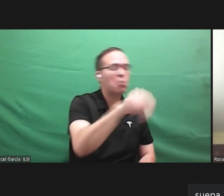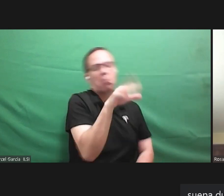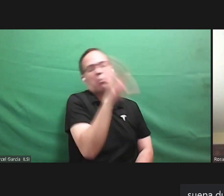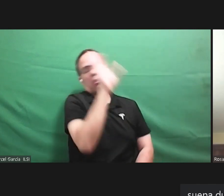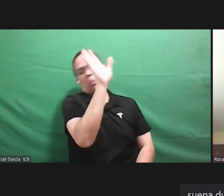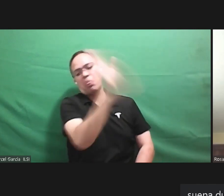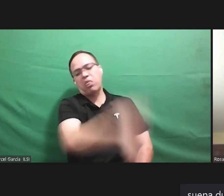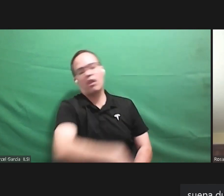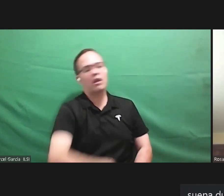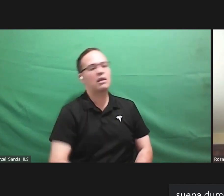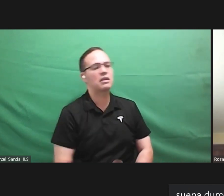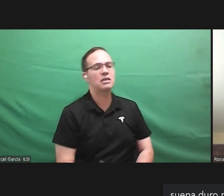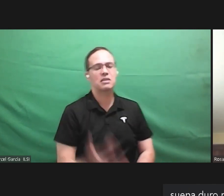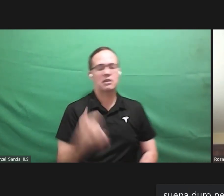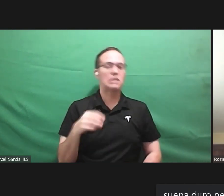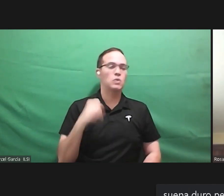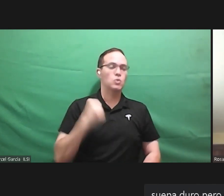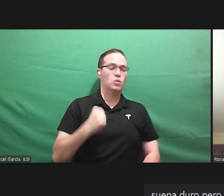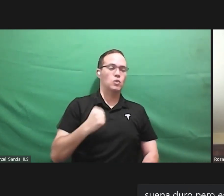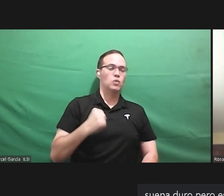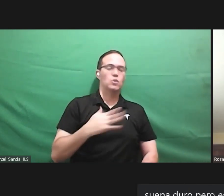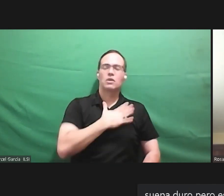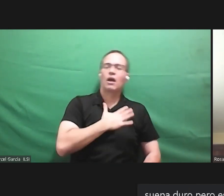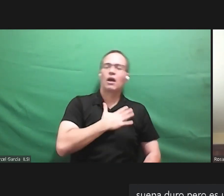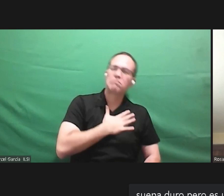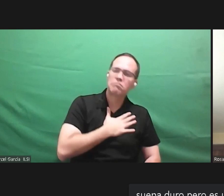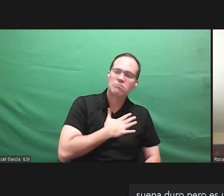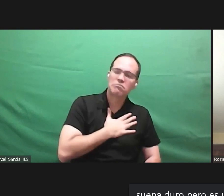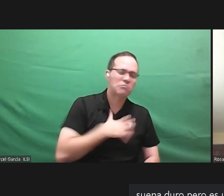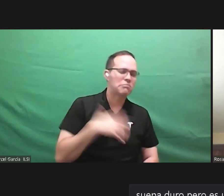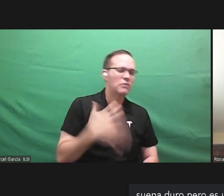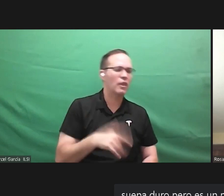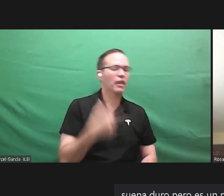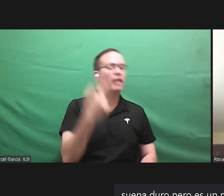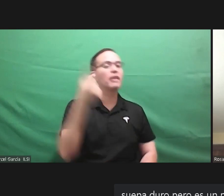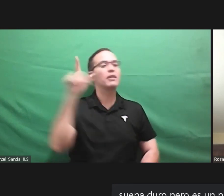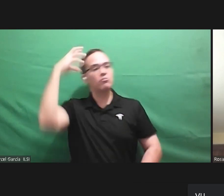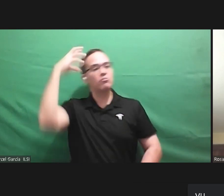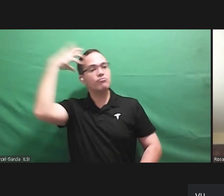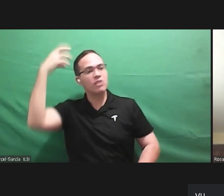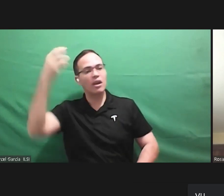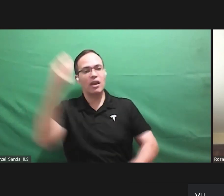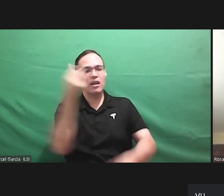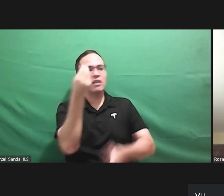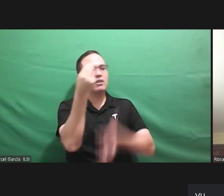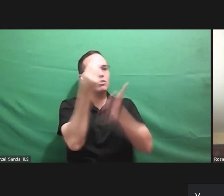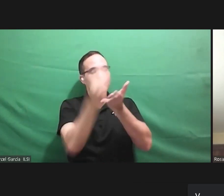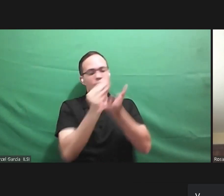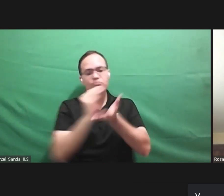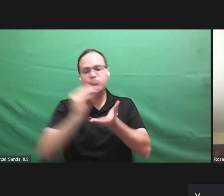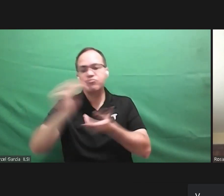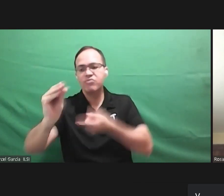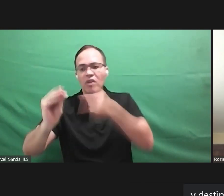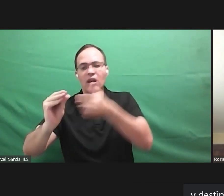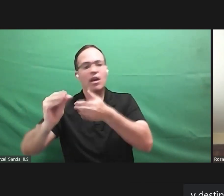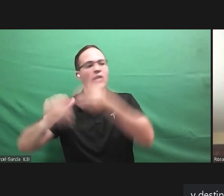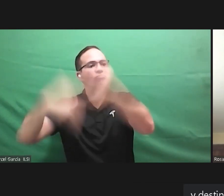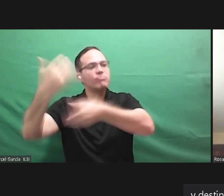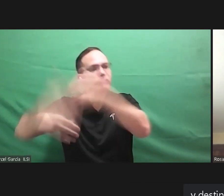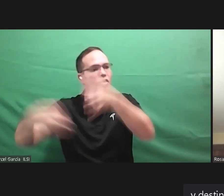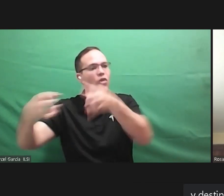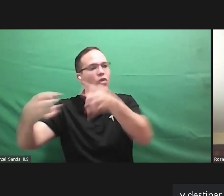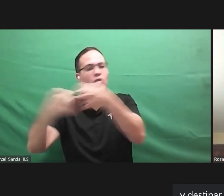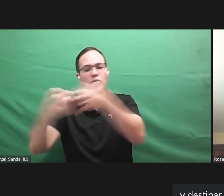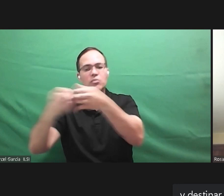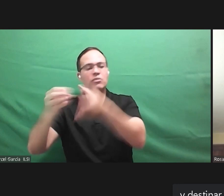que hay algo de destinar recursos a la producción de información. En América Latina, puntualmente, muchos,